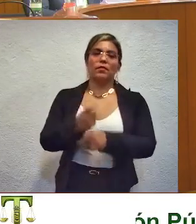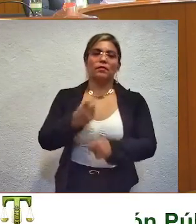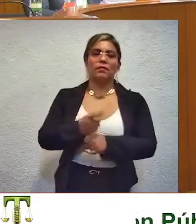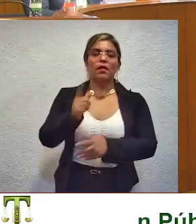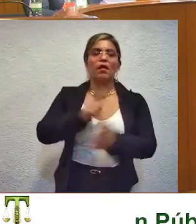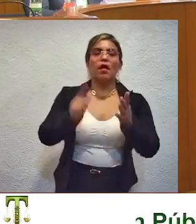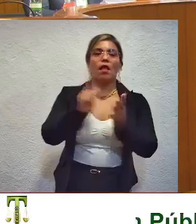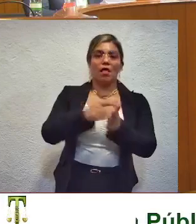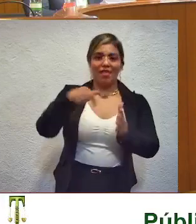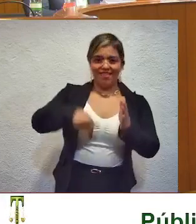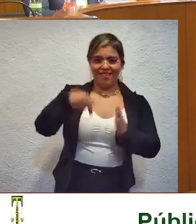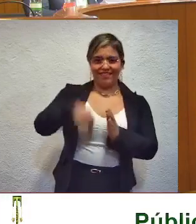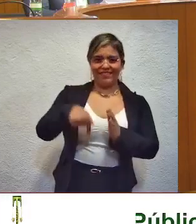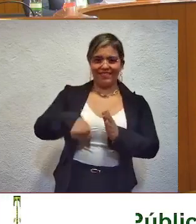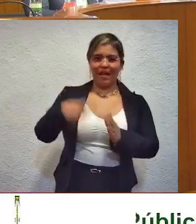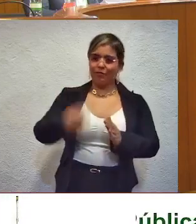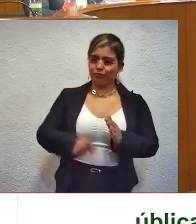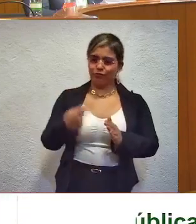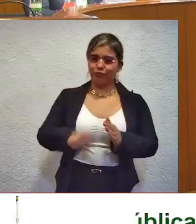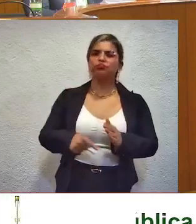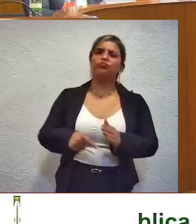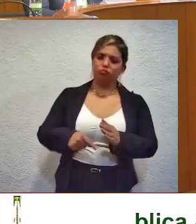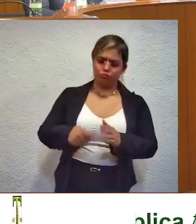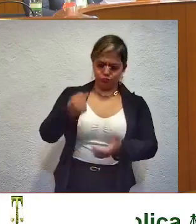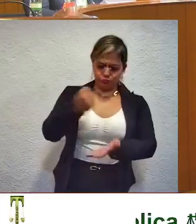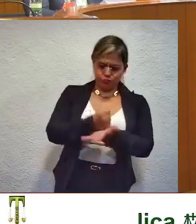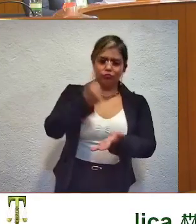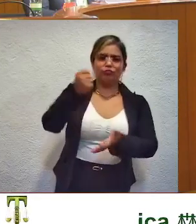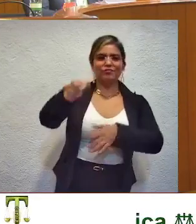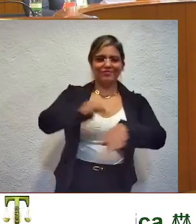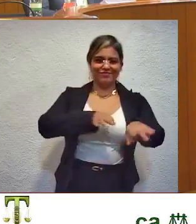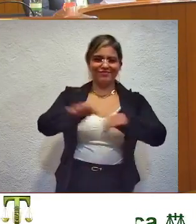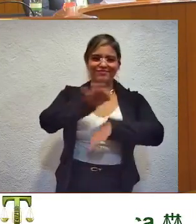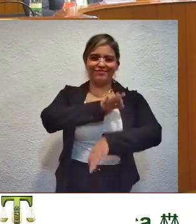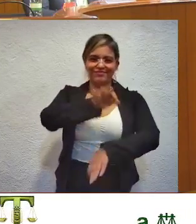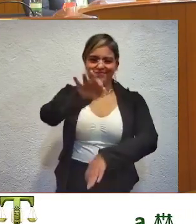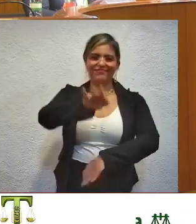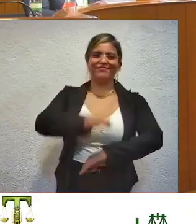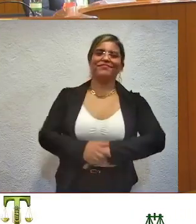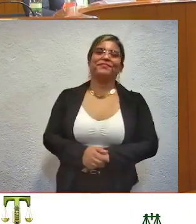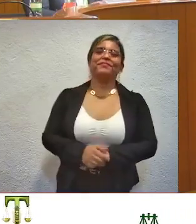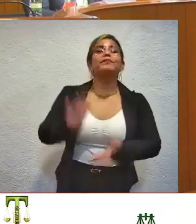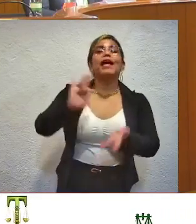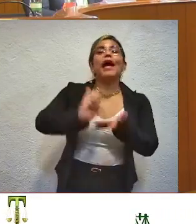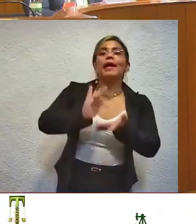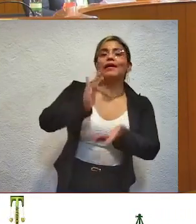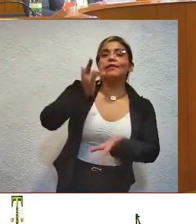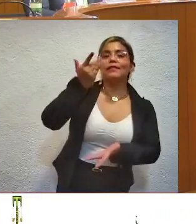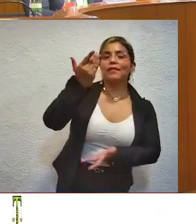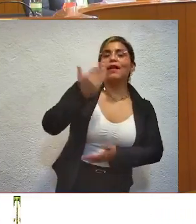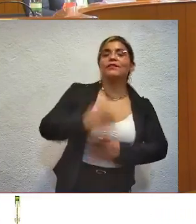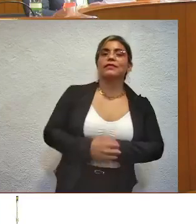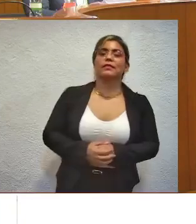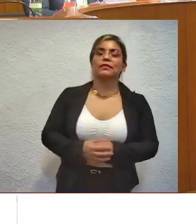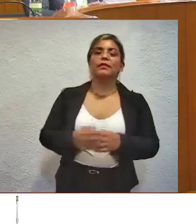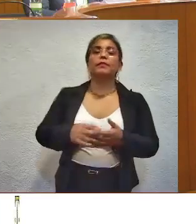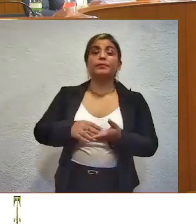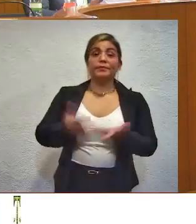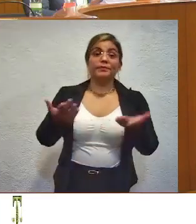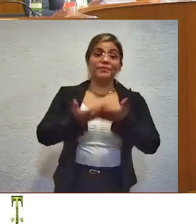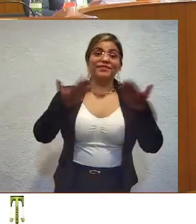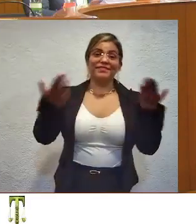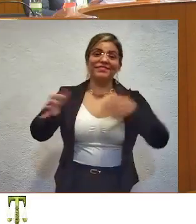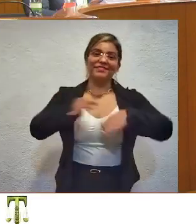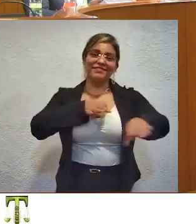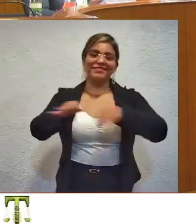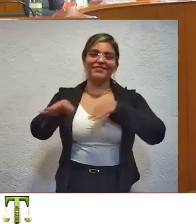orgánica de este tribunal, existe quórum legal para sesionar válidamente. Le agradezco, secretario general. En consecuencia, se declara abierta la